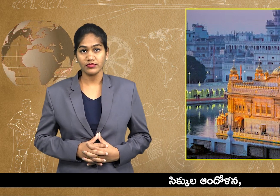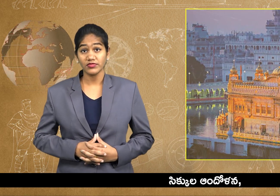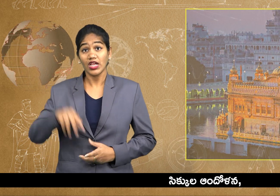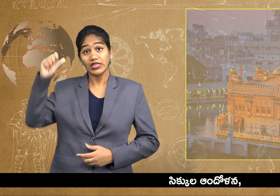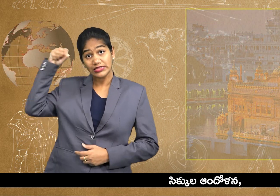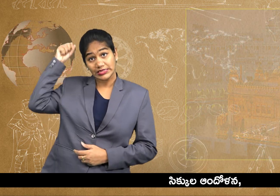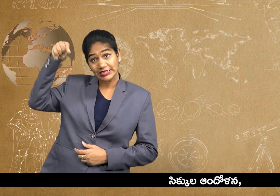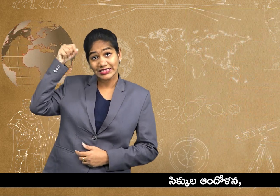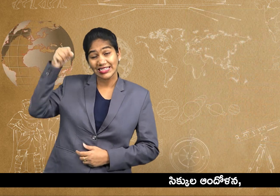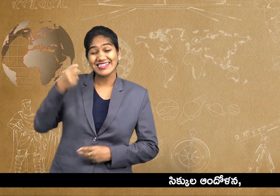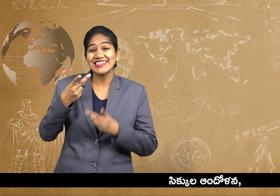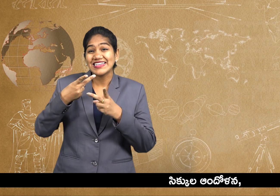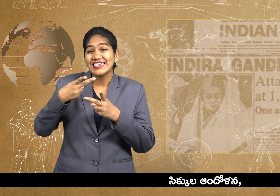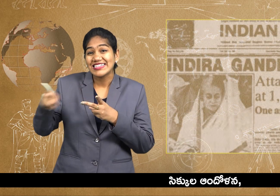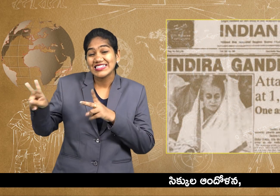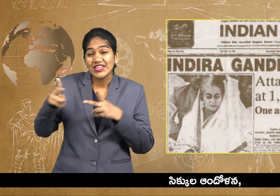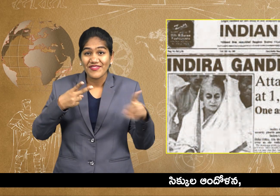సిక్కుల ఆందోళన